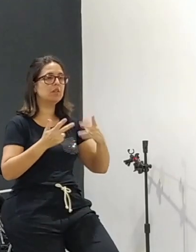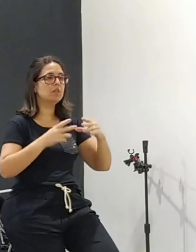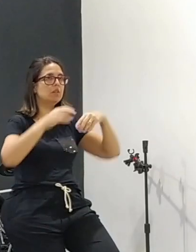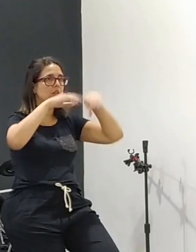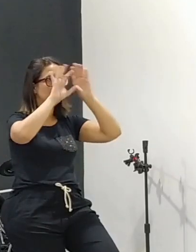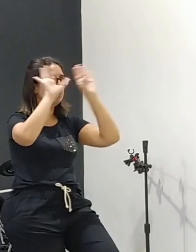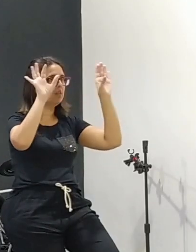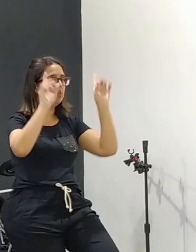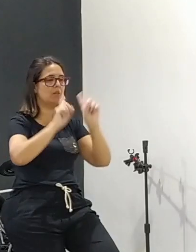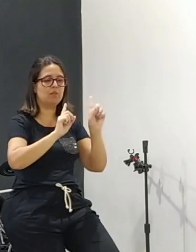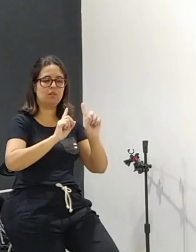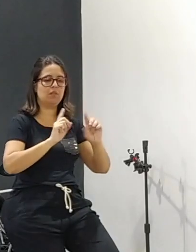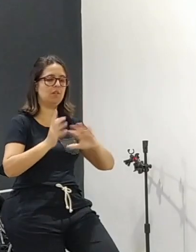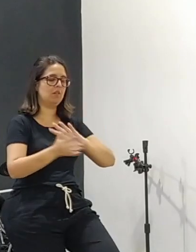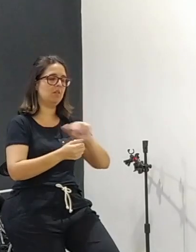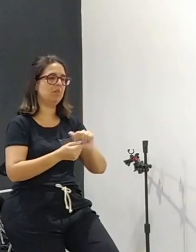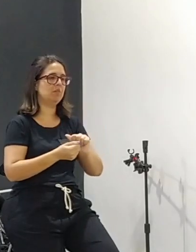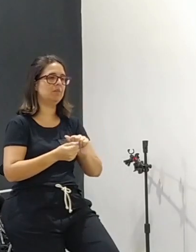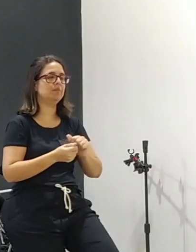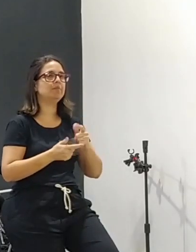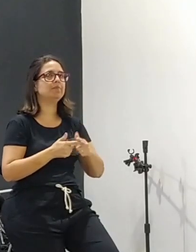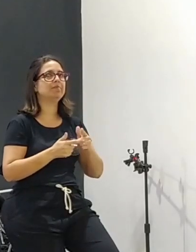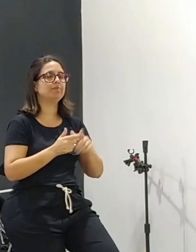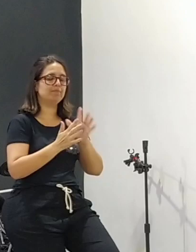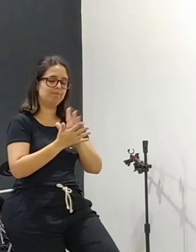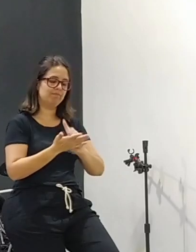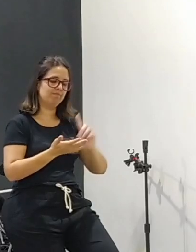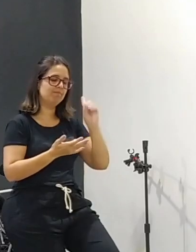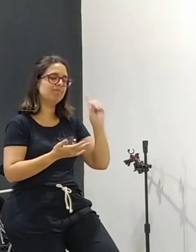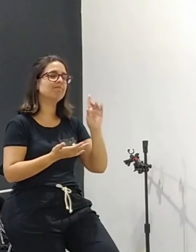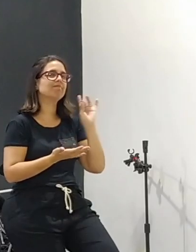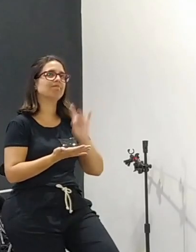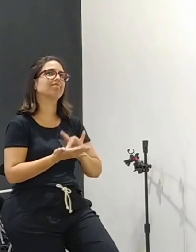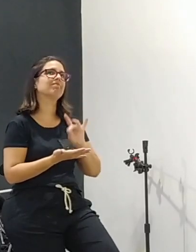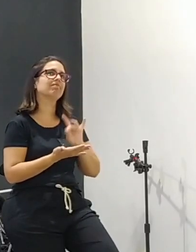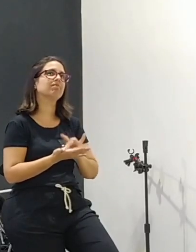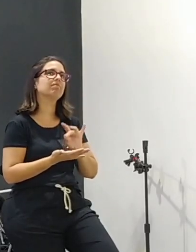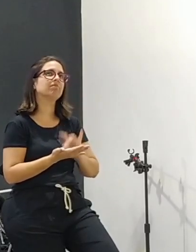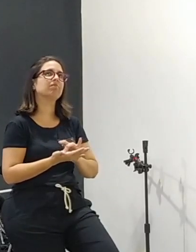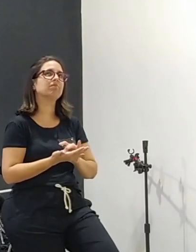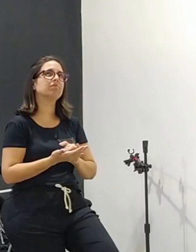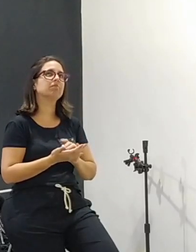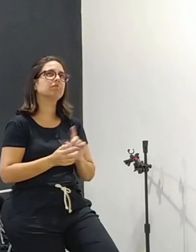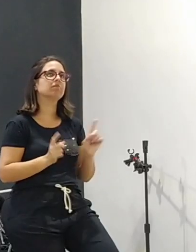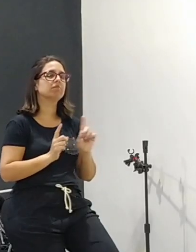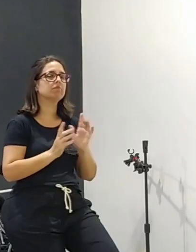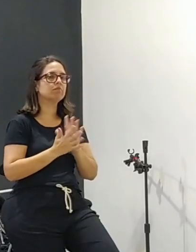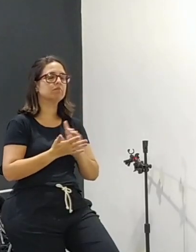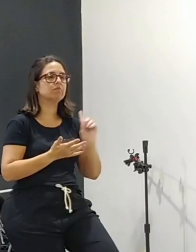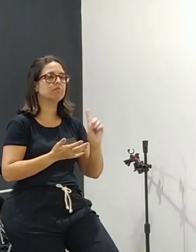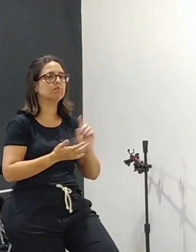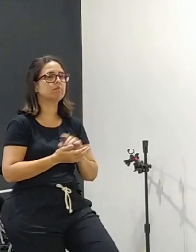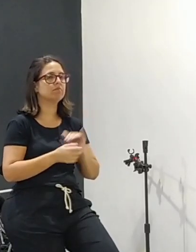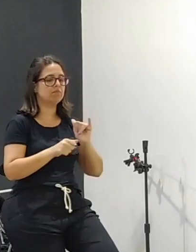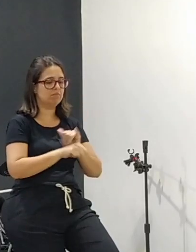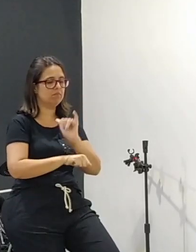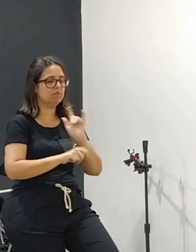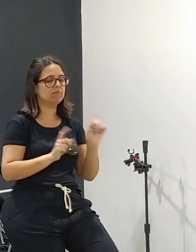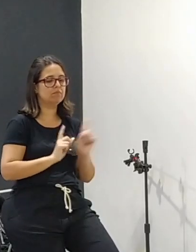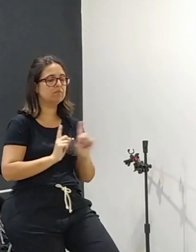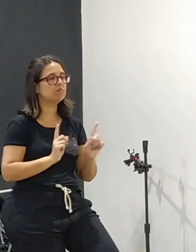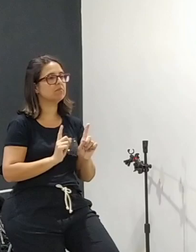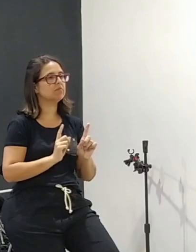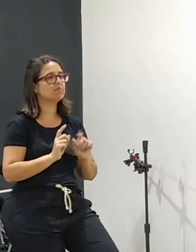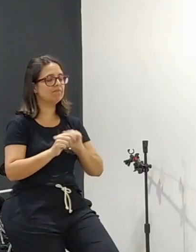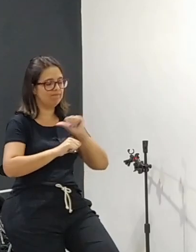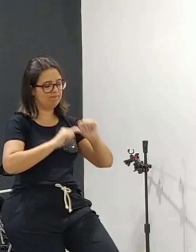vale a pena, porque é real, a palavra de Deus é real, a palavra de Deus não é uma palavra que é para te enganar, não, ela